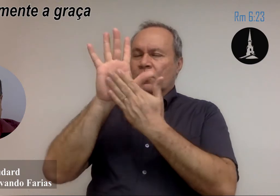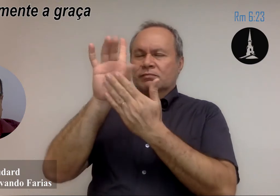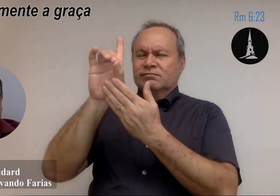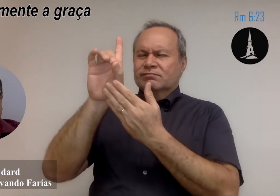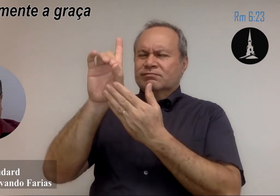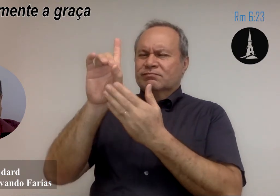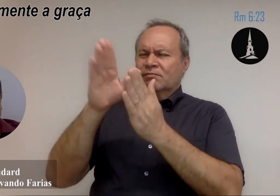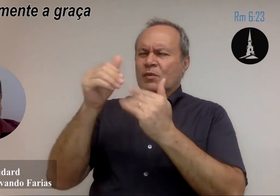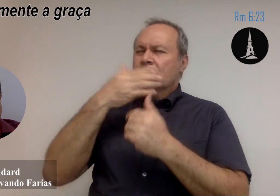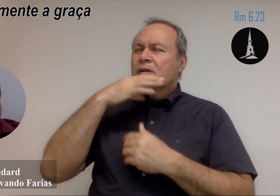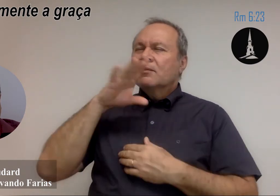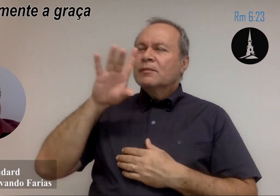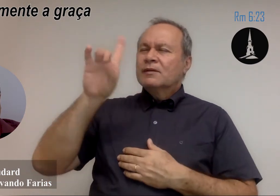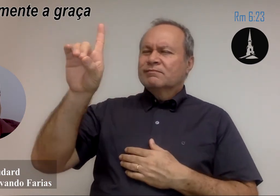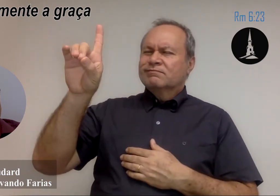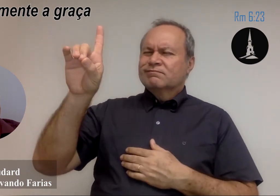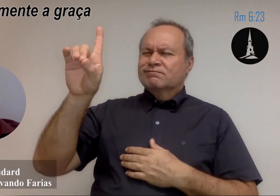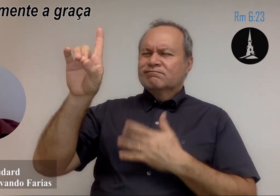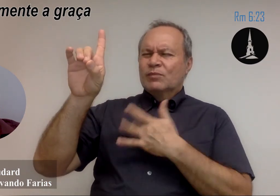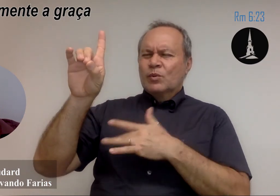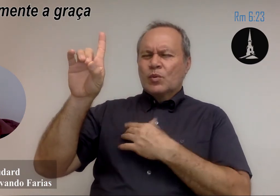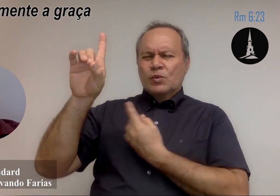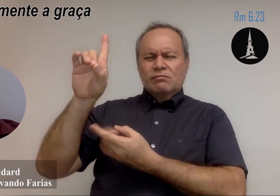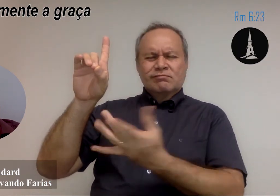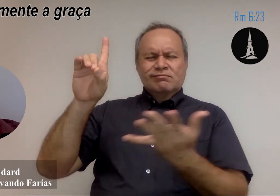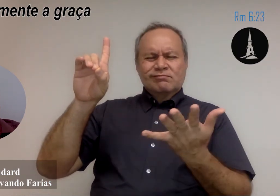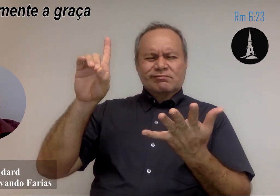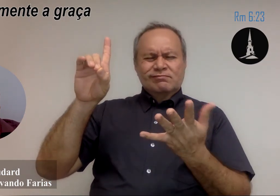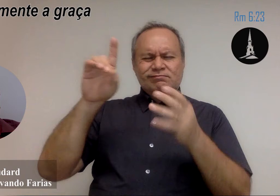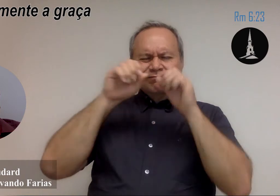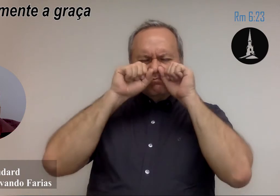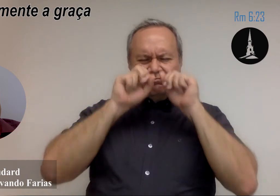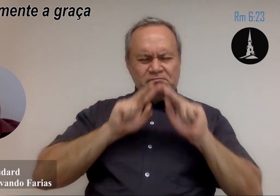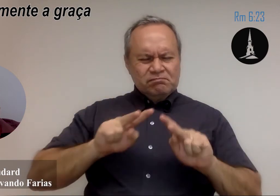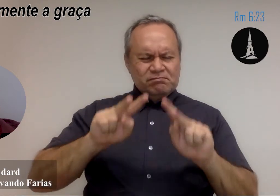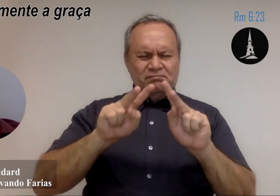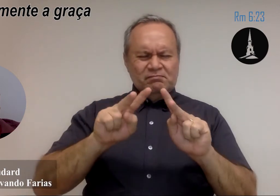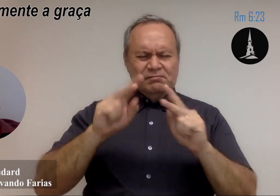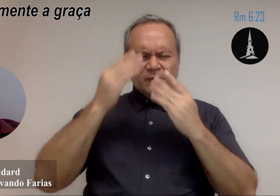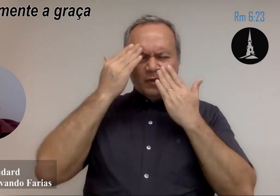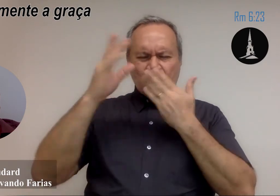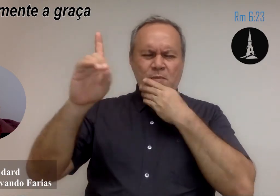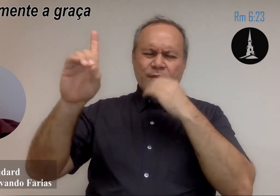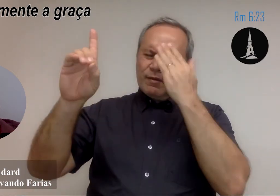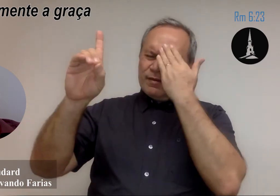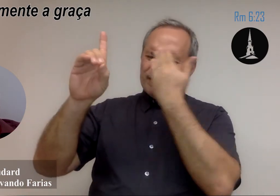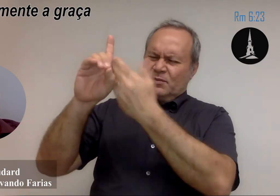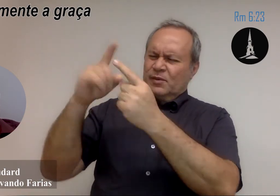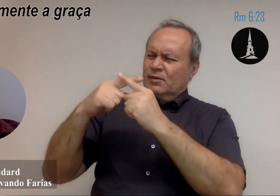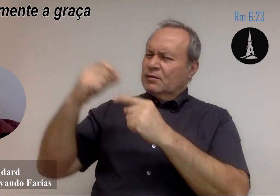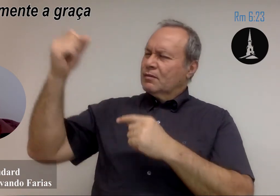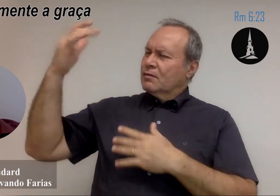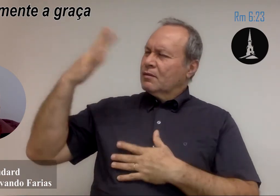te pedimos que tu tenhas misericórdia de nós e te agradecemos pela tua